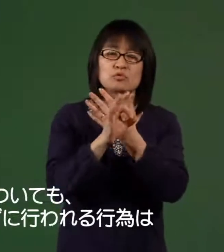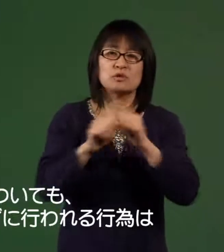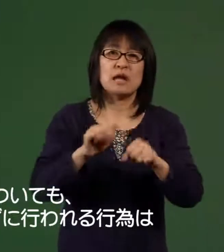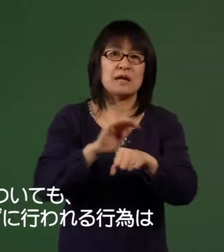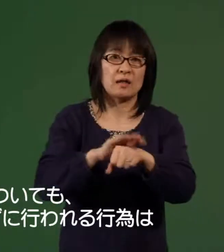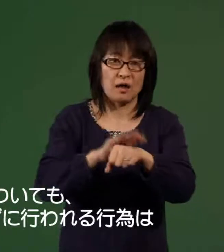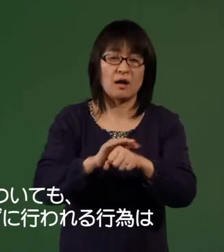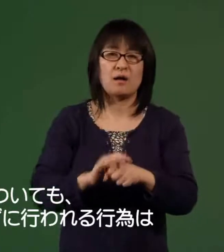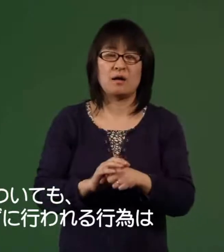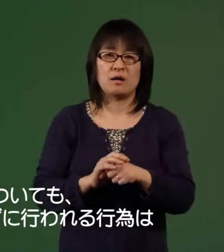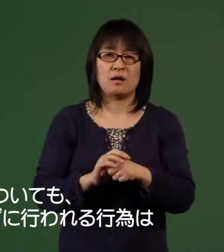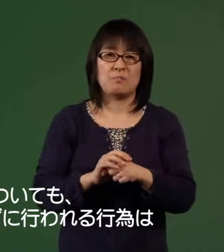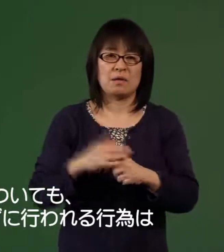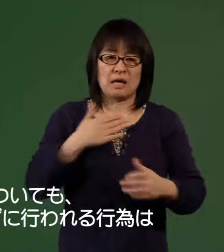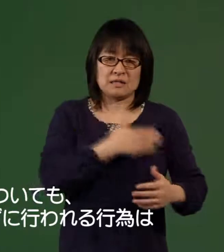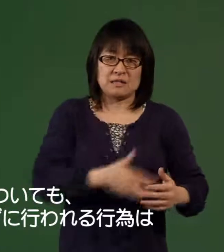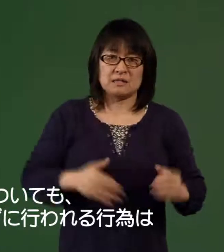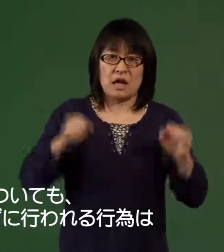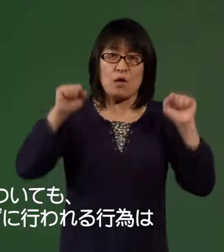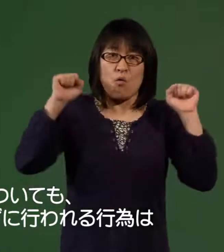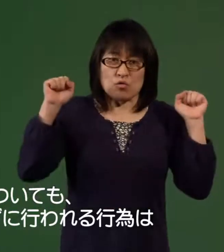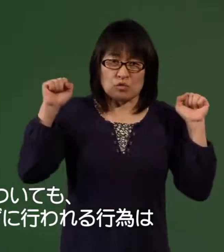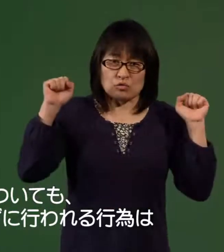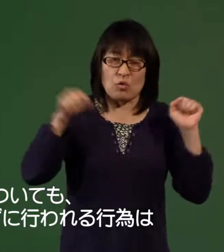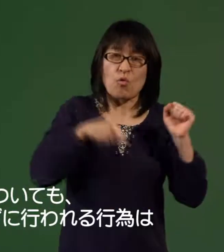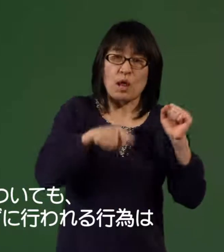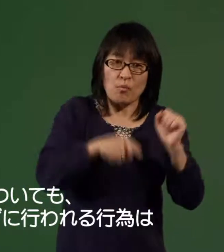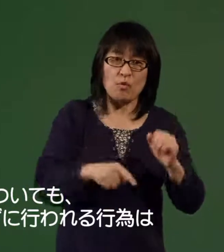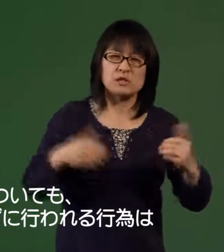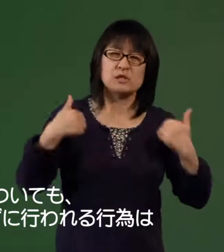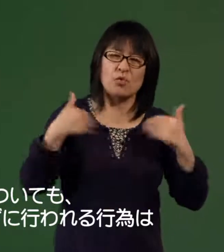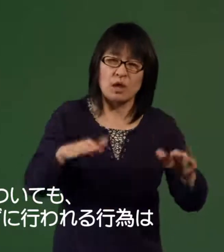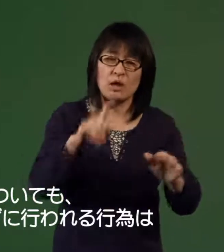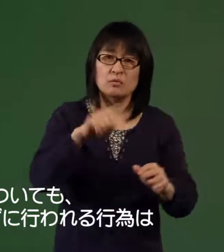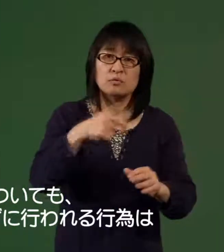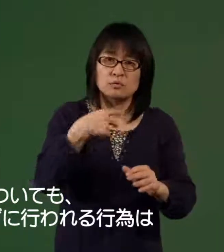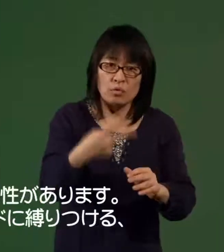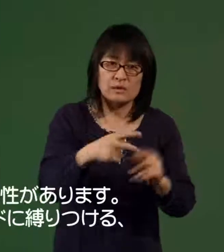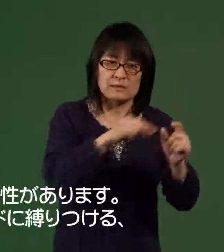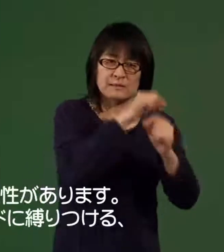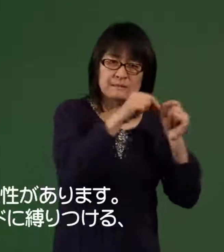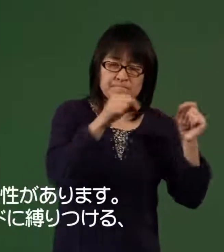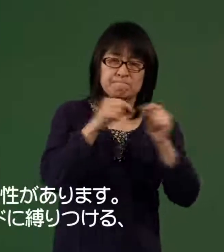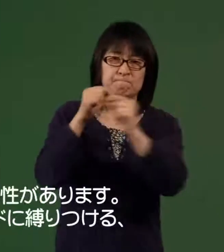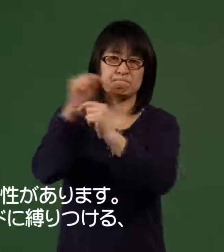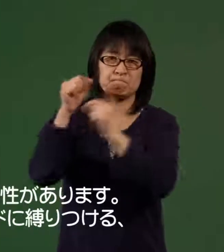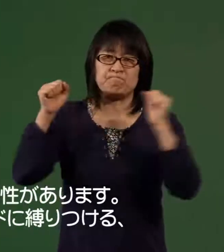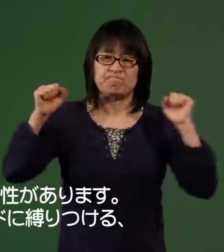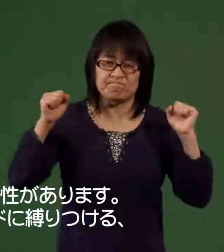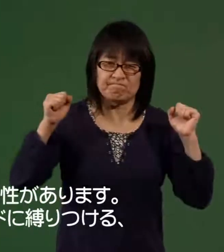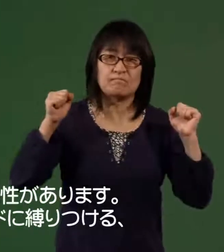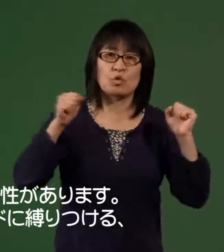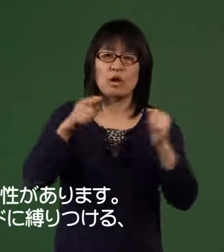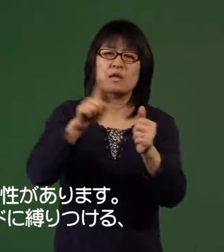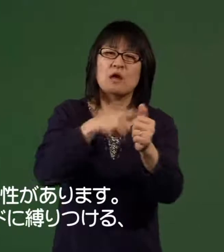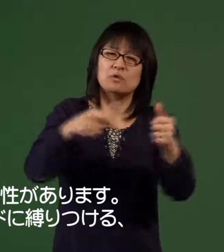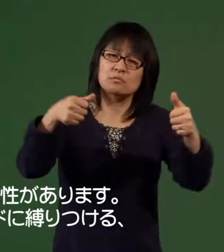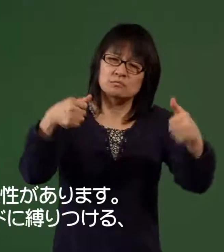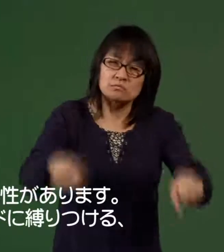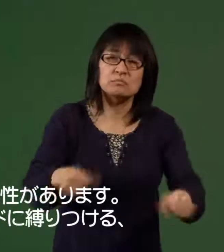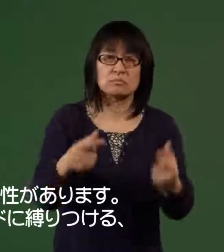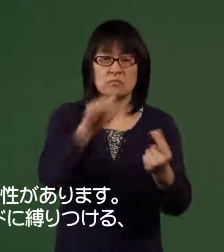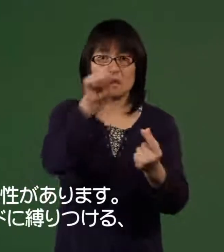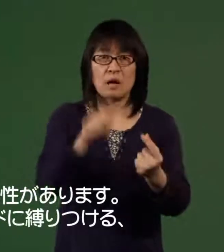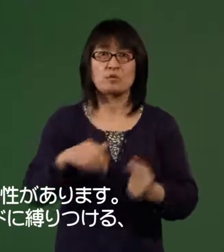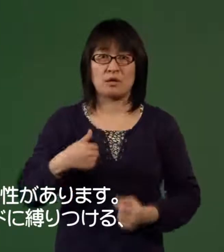また進退校則についても必要性に基づかずに行われる行為は虐待に当たる可能性があります